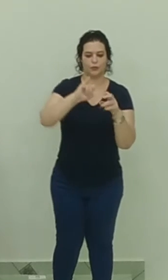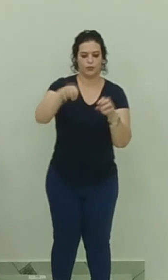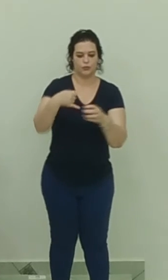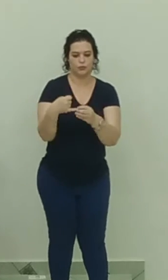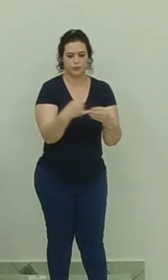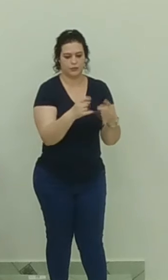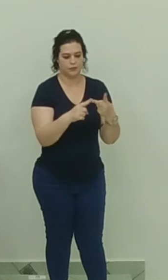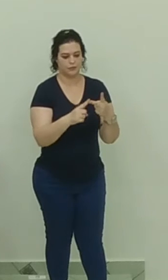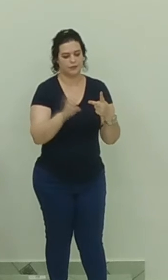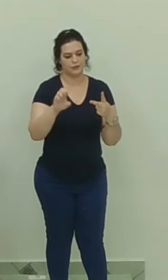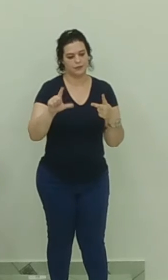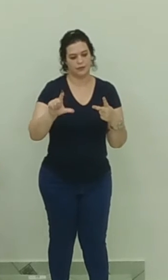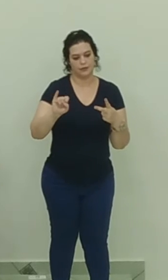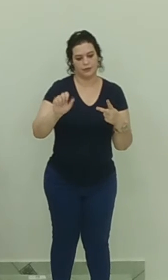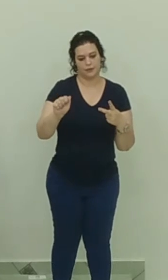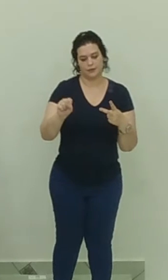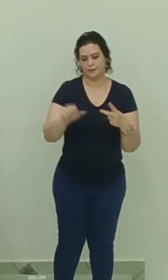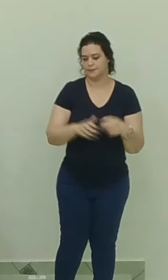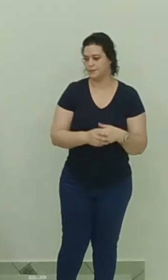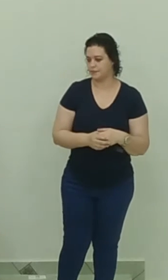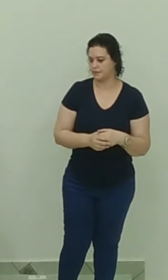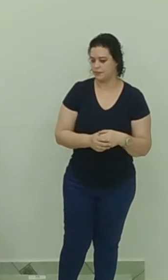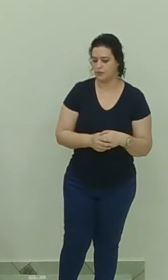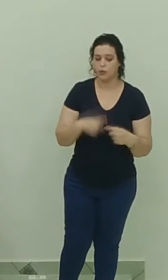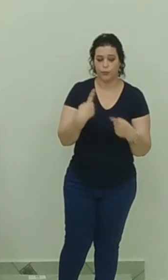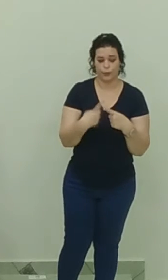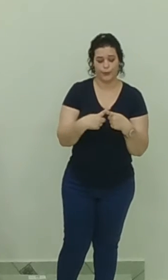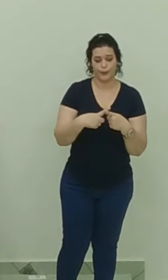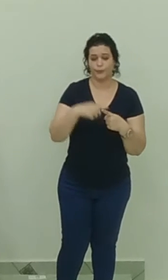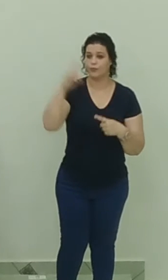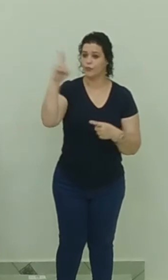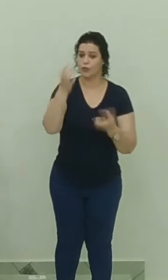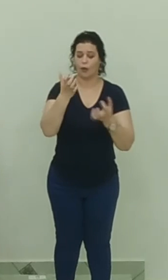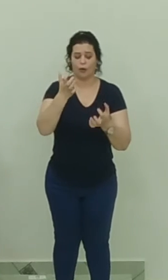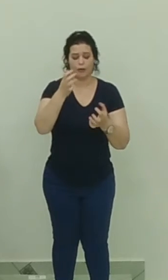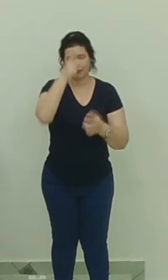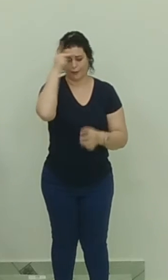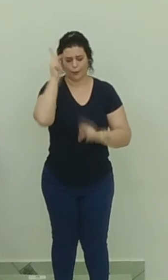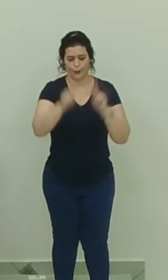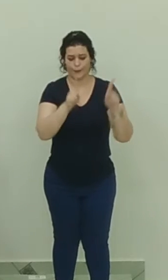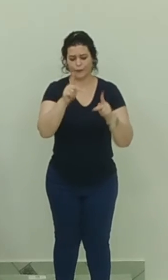do povo, e para que o povo confiasse no servo Josué.